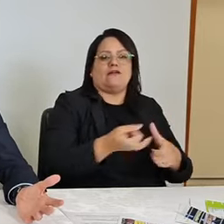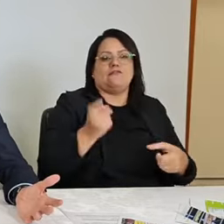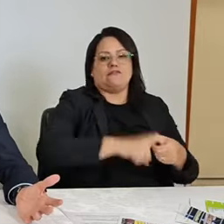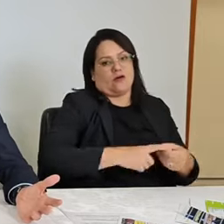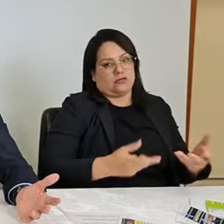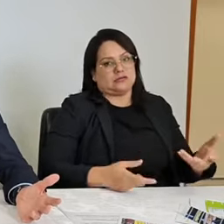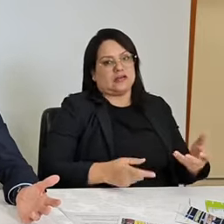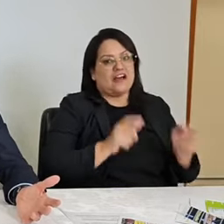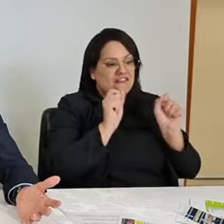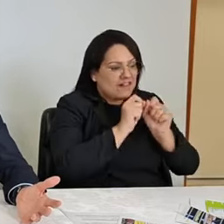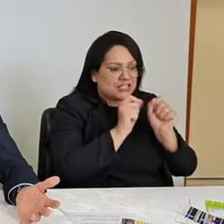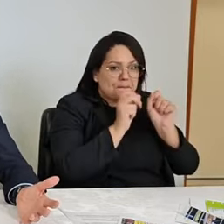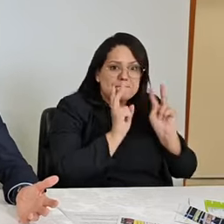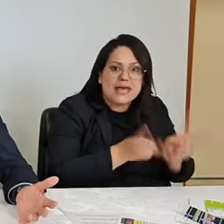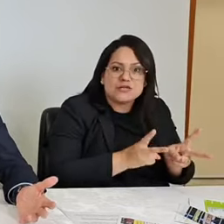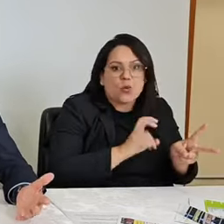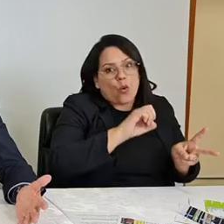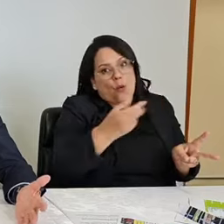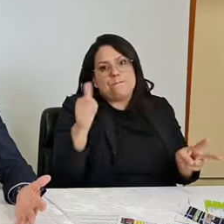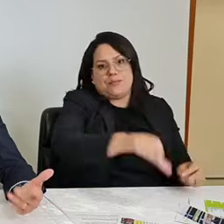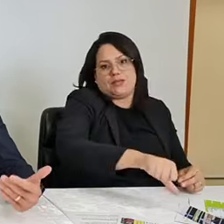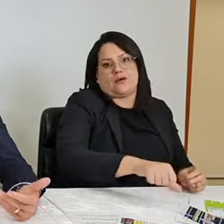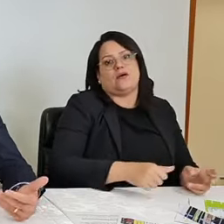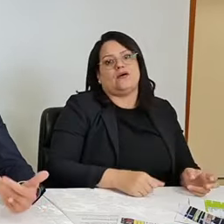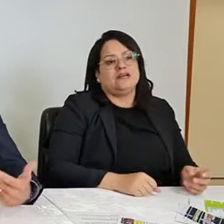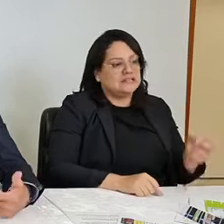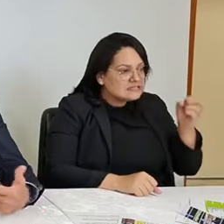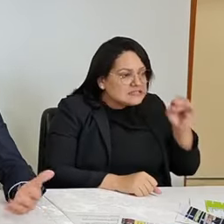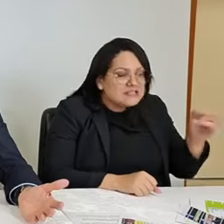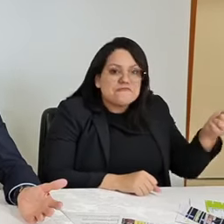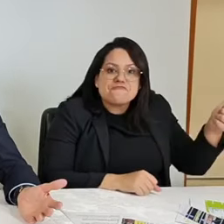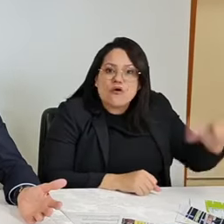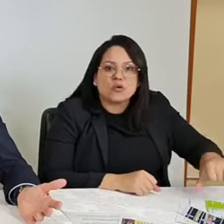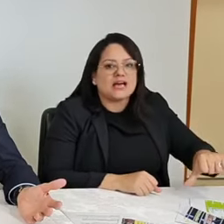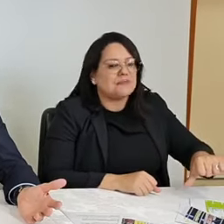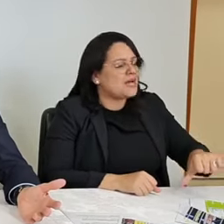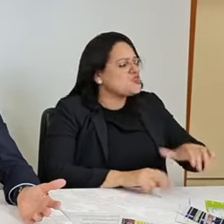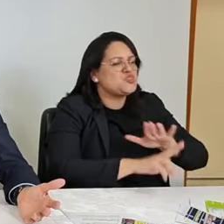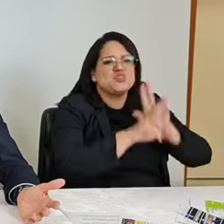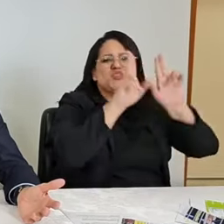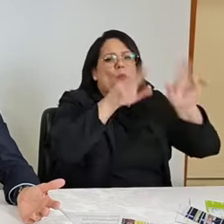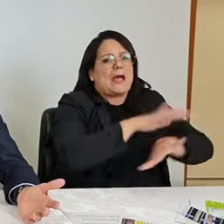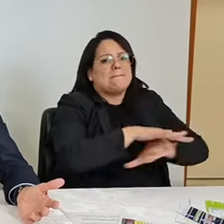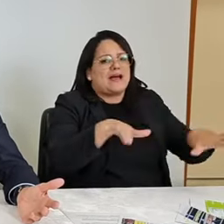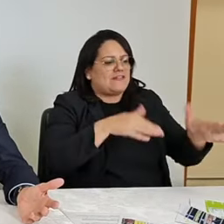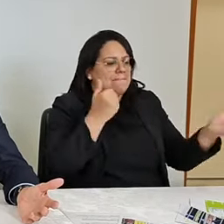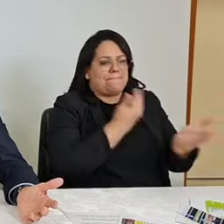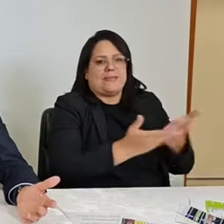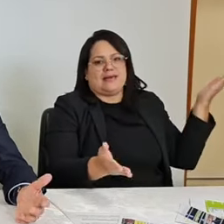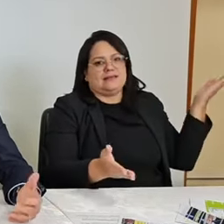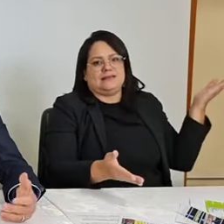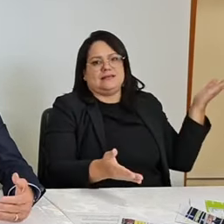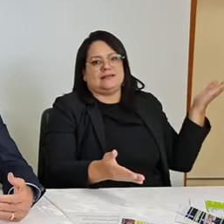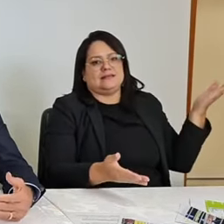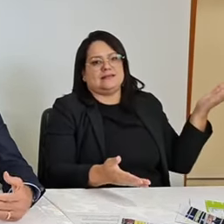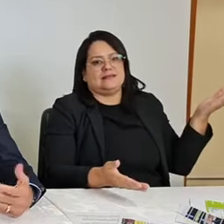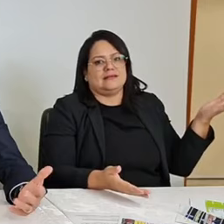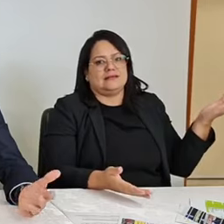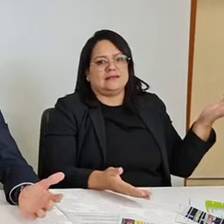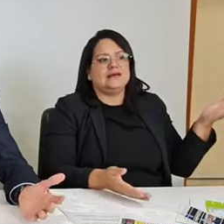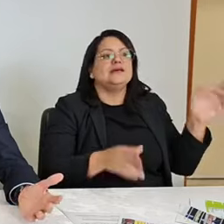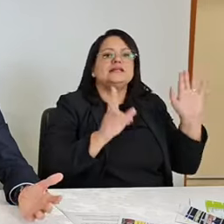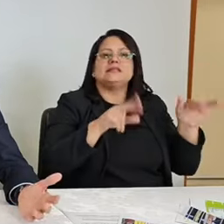pior. Acho até que eles, se voltarem, vão voltar para nunca mais sair daqui. Então, não